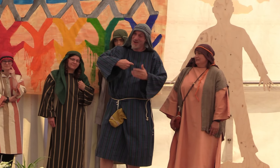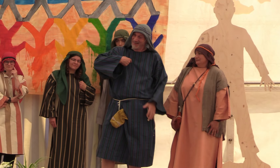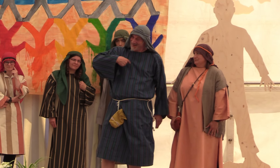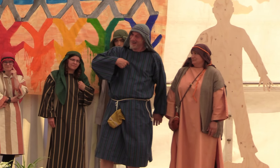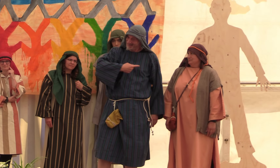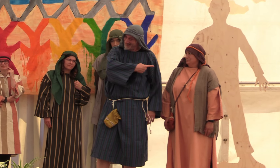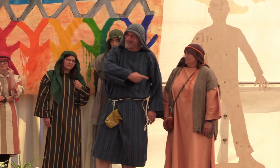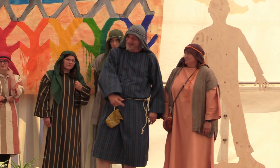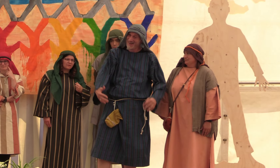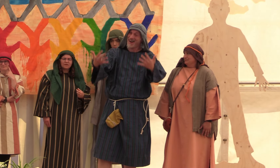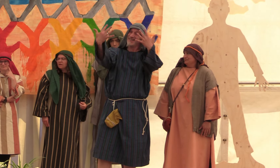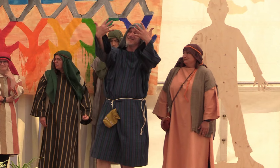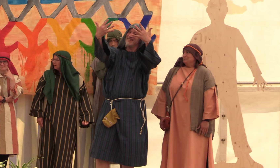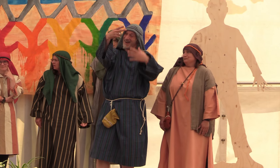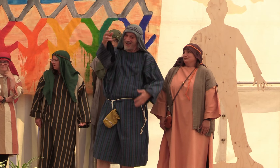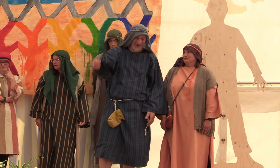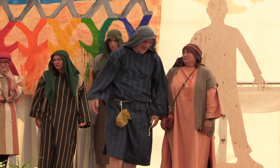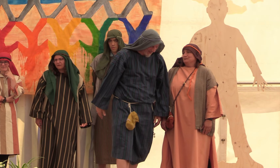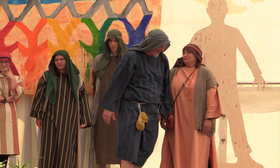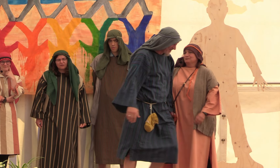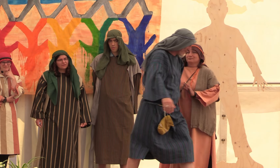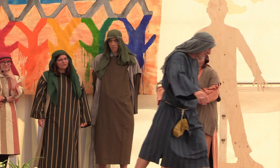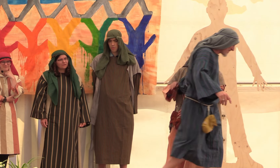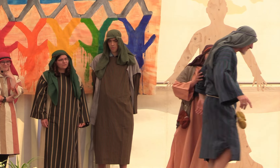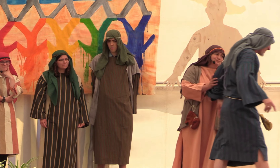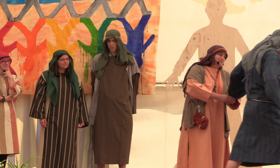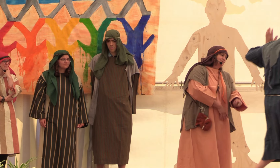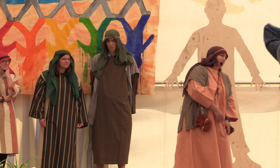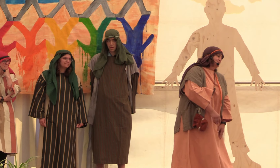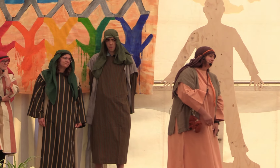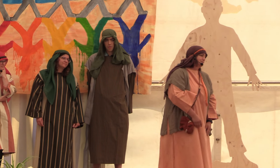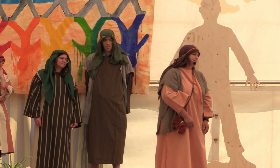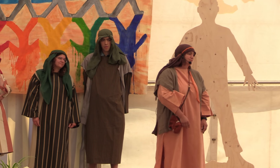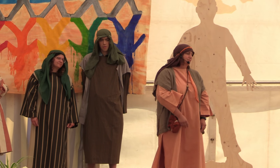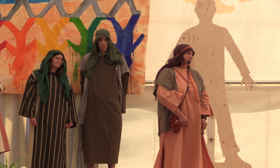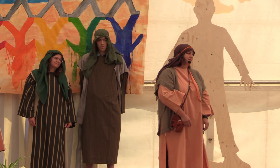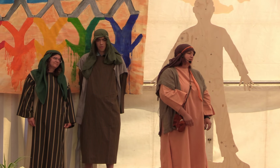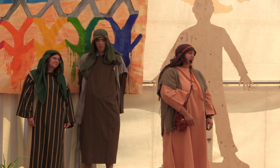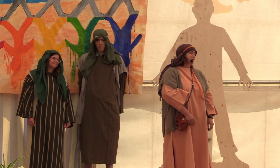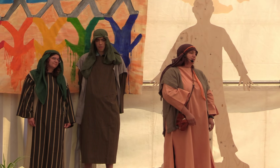Du schuldest mir noch Geld. 10 Euro.